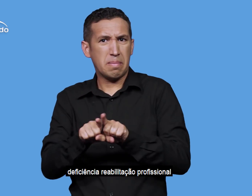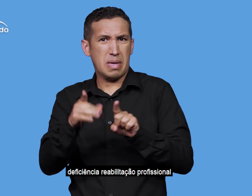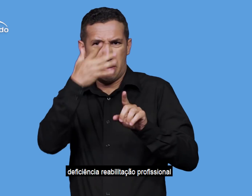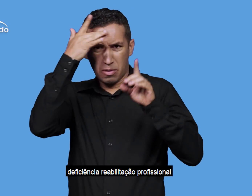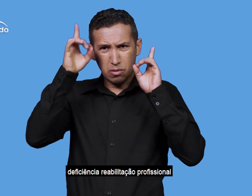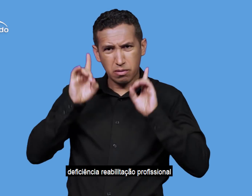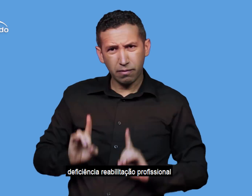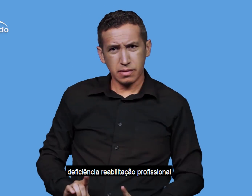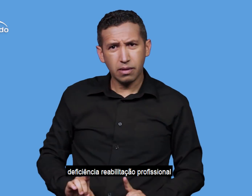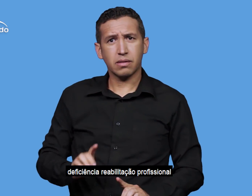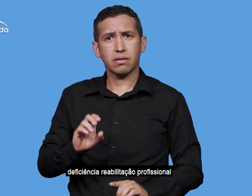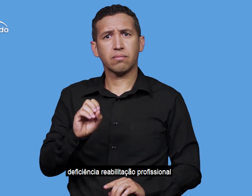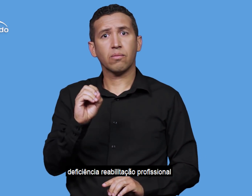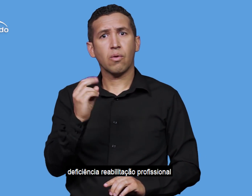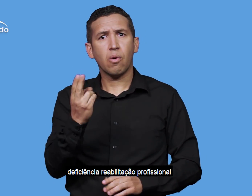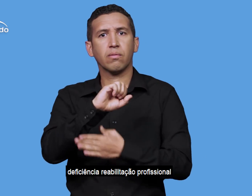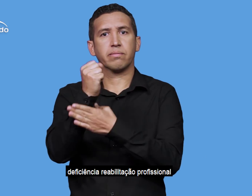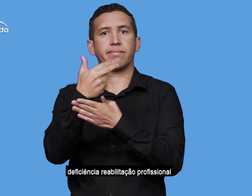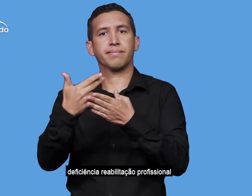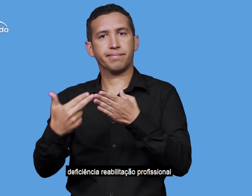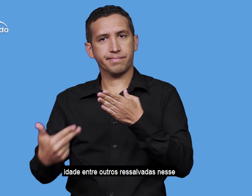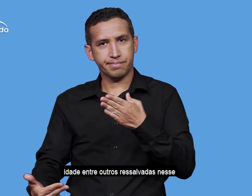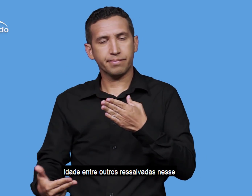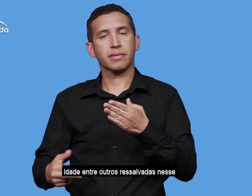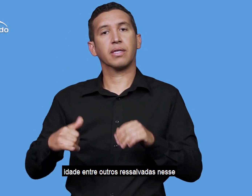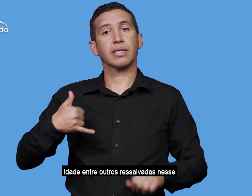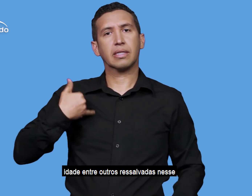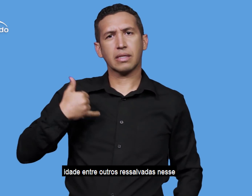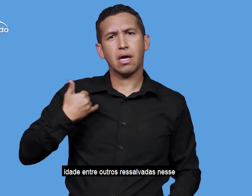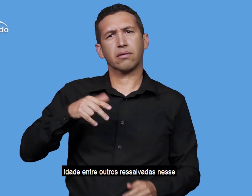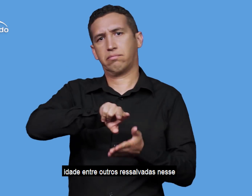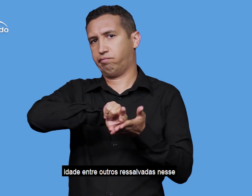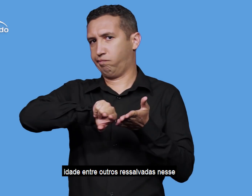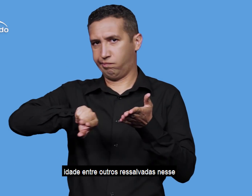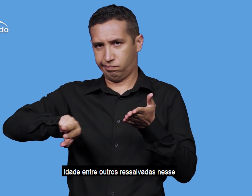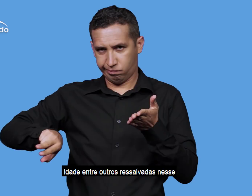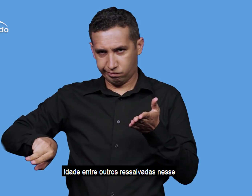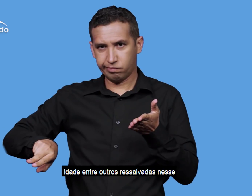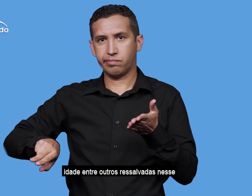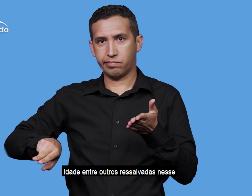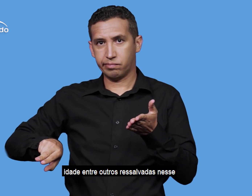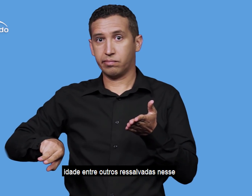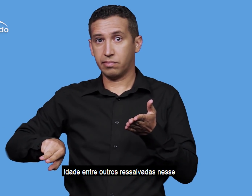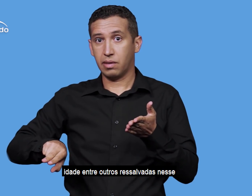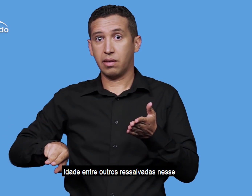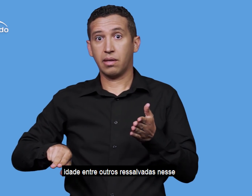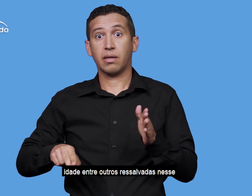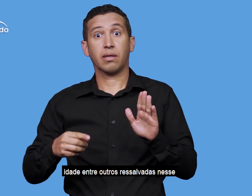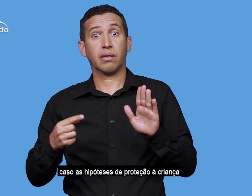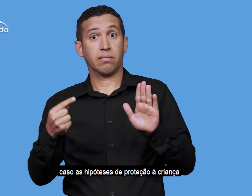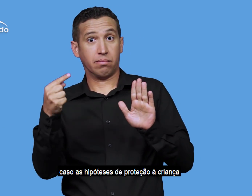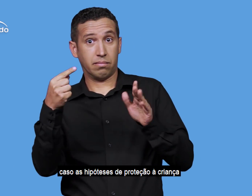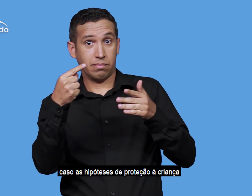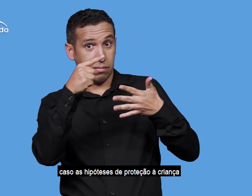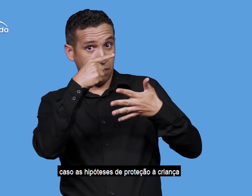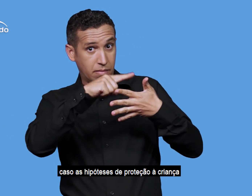deficiência reabilitação profissional idade entre outros que salvados nesse caso as